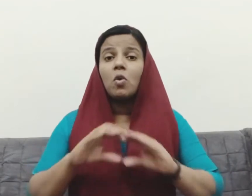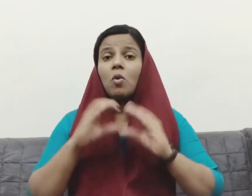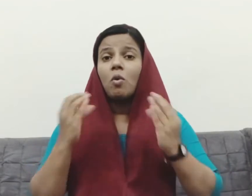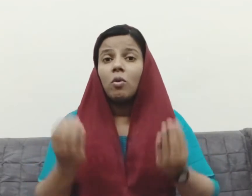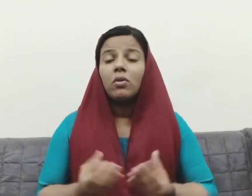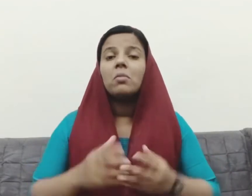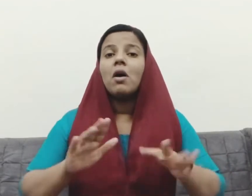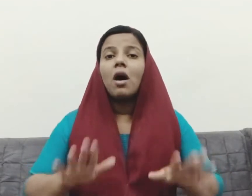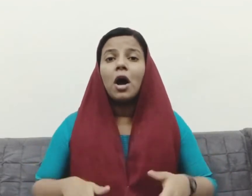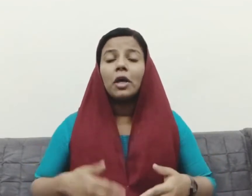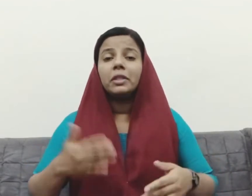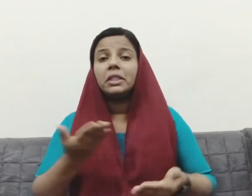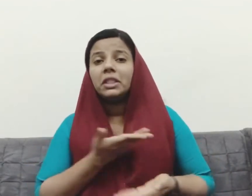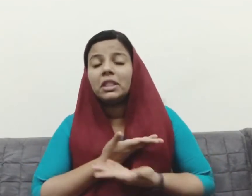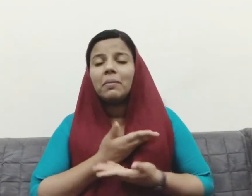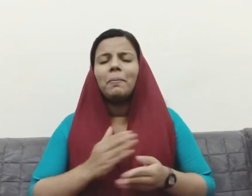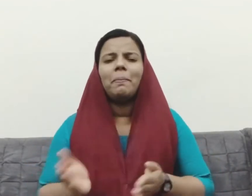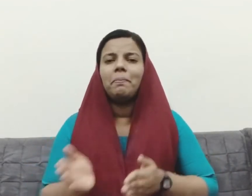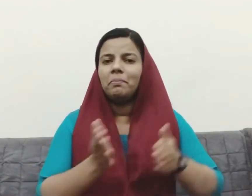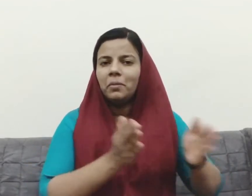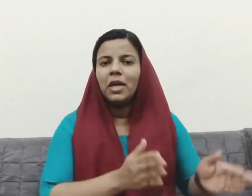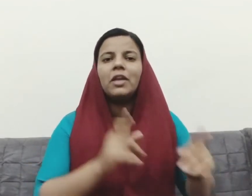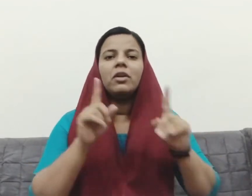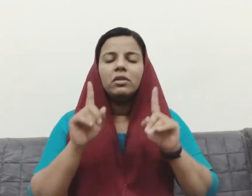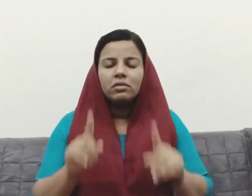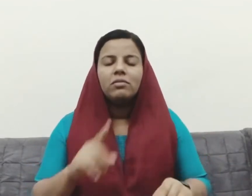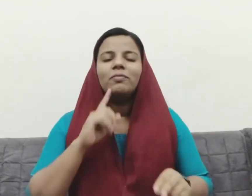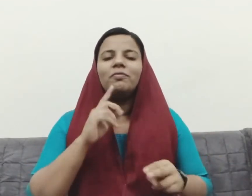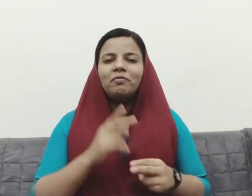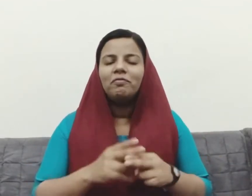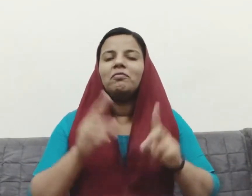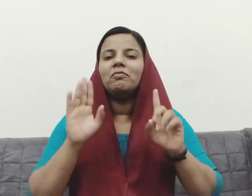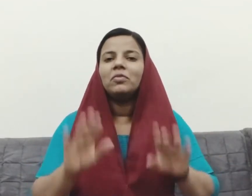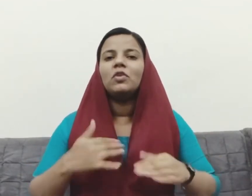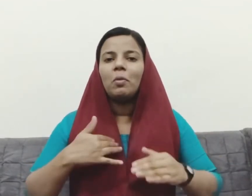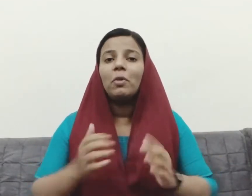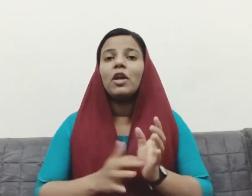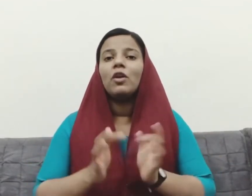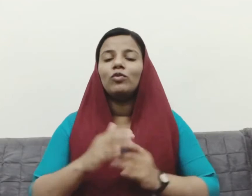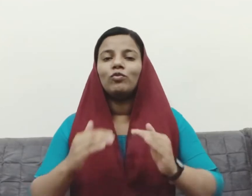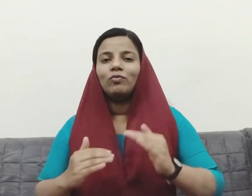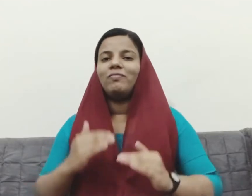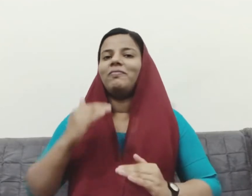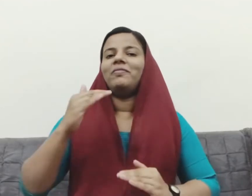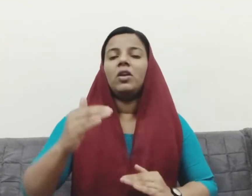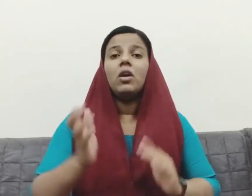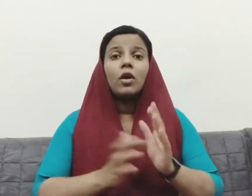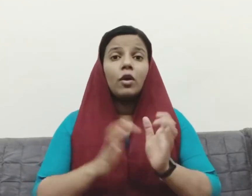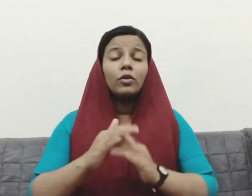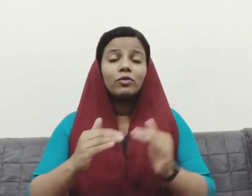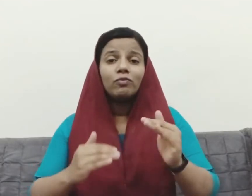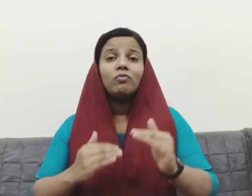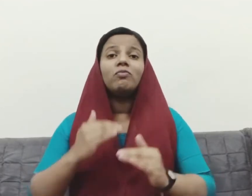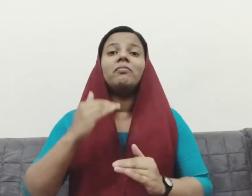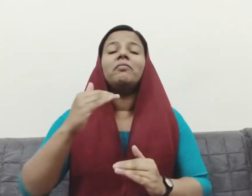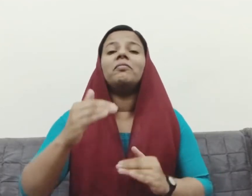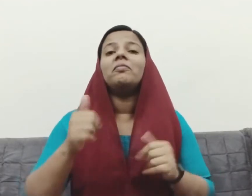ആഗ്രഹങ്ങളും താല്പര്യങ്ങളും നമ്മുടെ ജീവിതത്തിൽ നമ്മൾ മാറ്റിയെങ്കിൽ മാത്രമേ ക്രിസ്തു നമ്മളിൽ വളരുകയുള്ളൂ. ക്രിസ്തു വളർന്നെങ്കിൽ മാത്രമേ